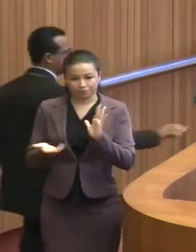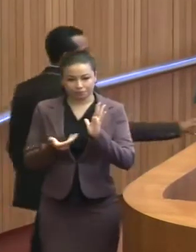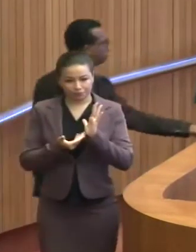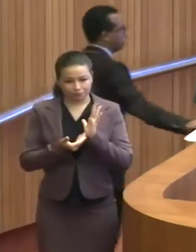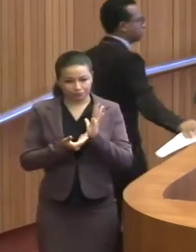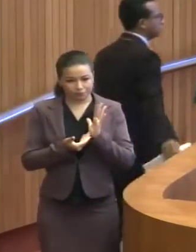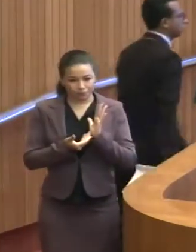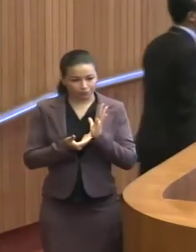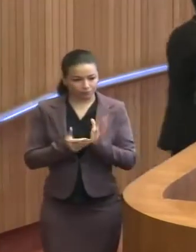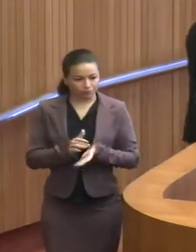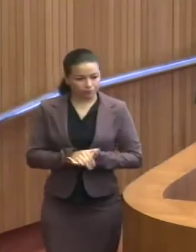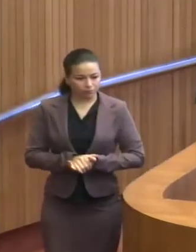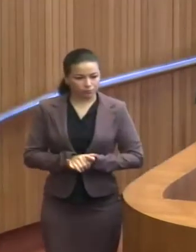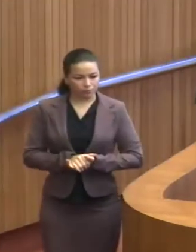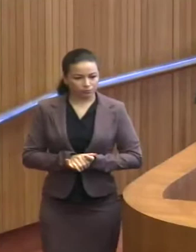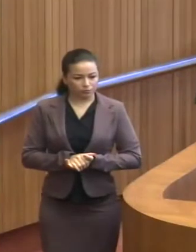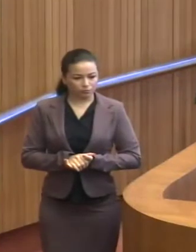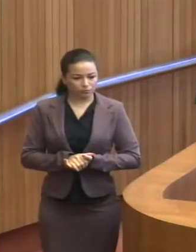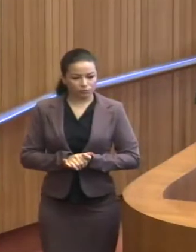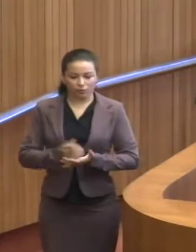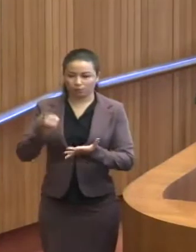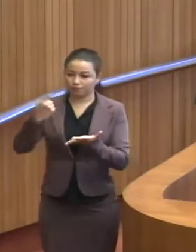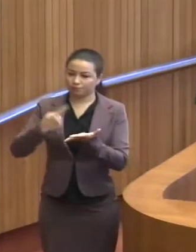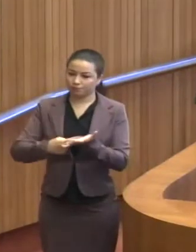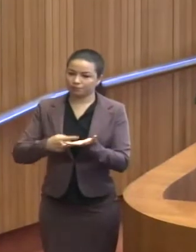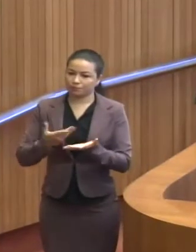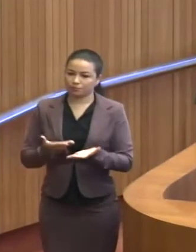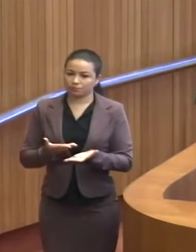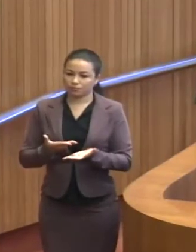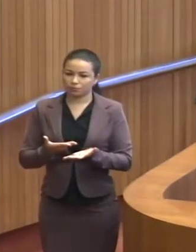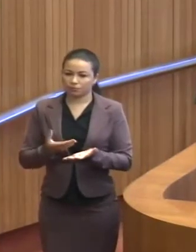mãos o acórdão